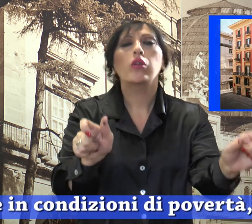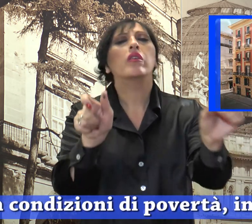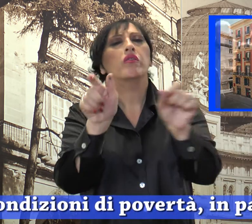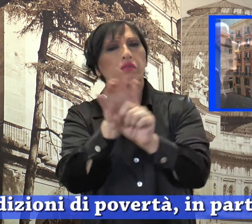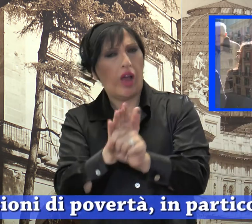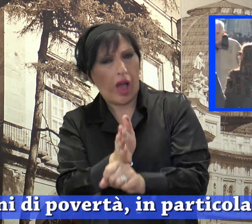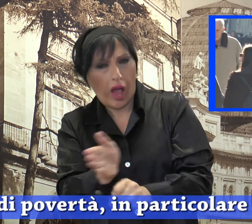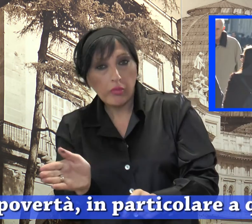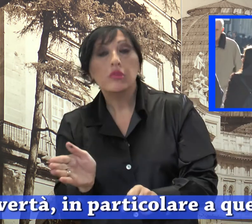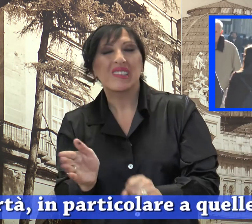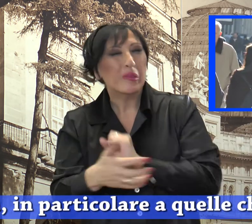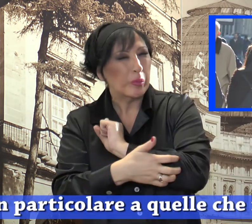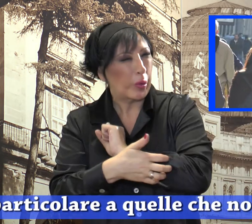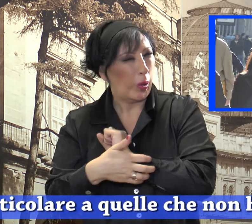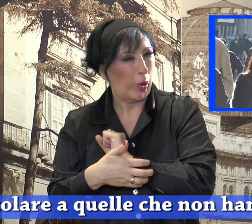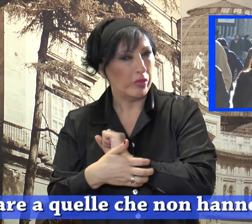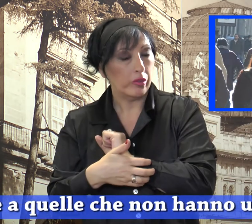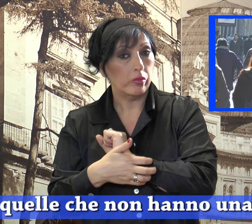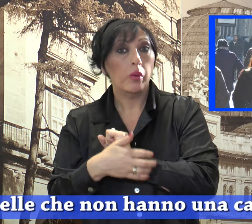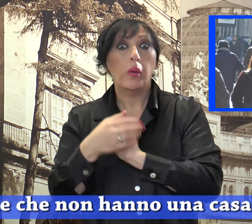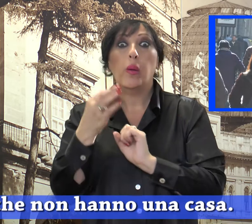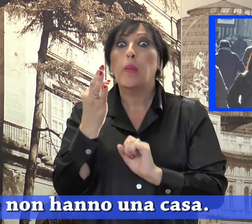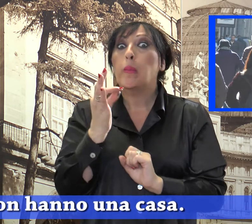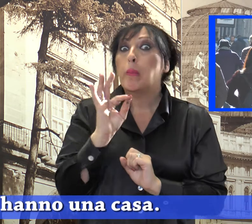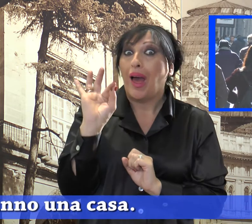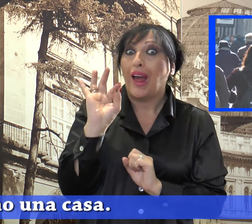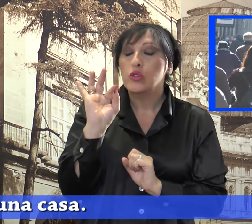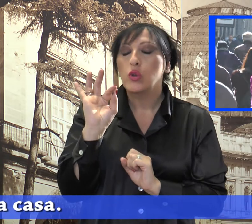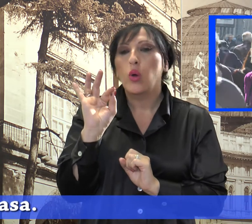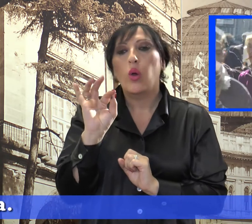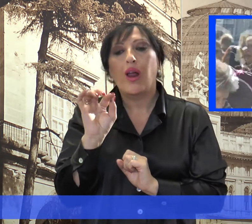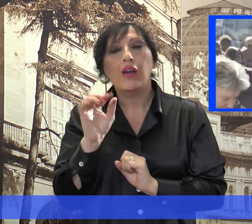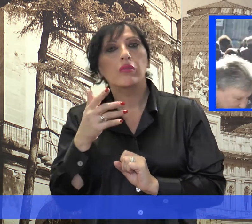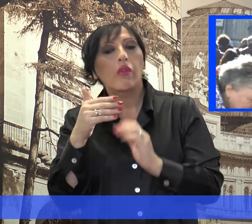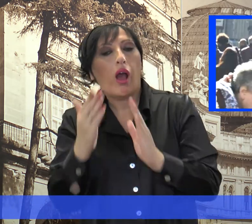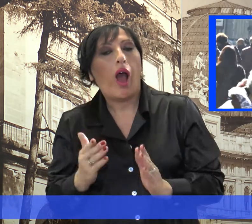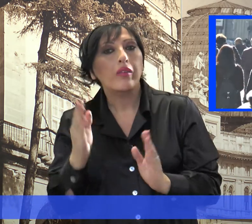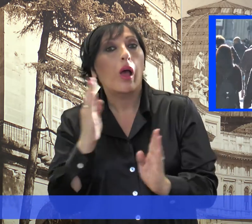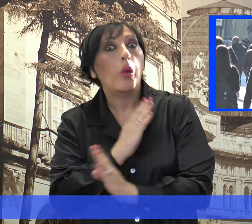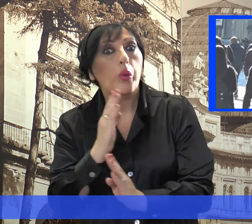in condizioni di povertà, in particolare a quelle che non hanno una casa.